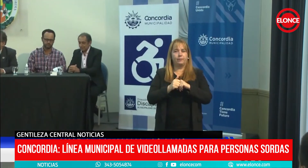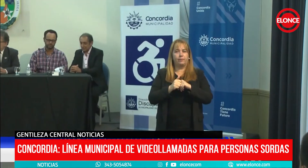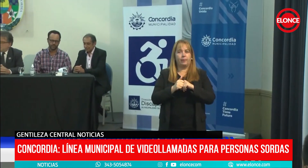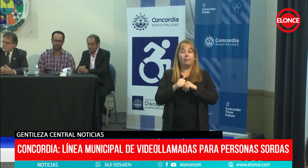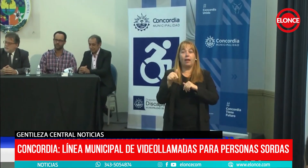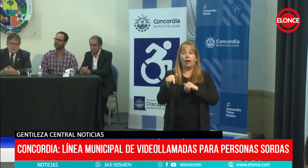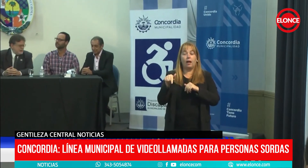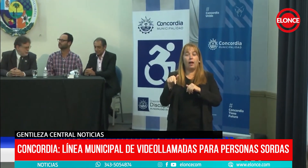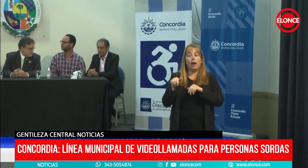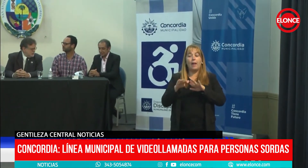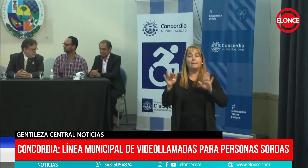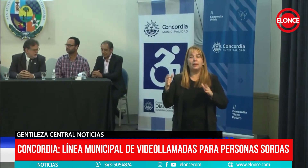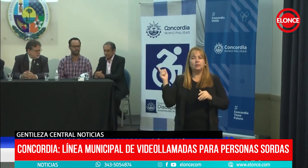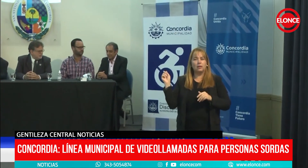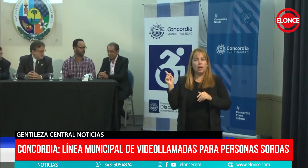Gracias.